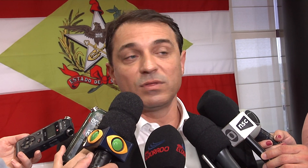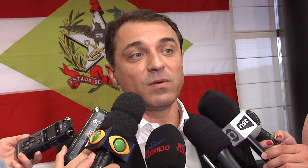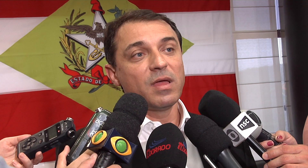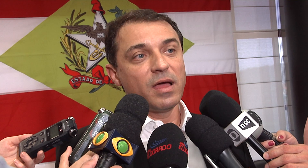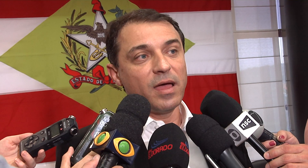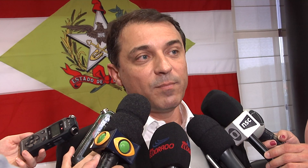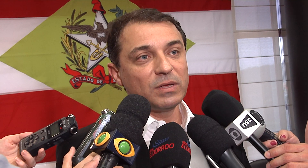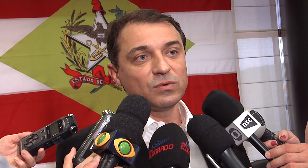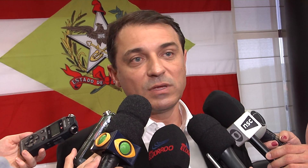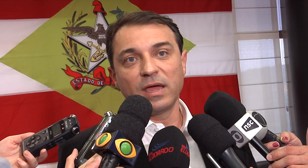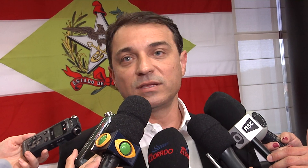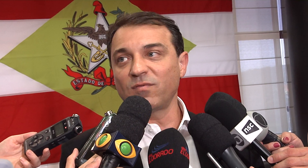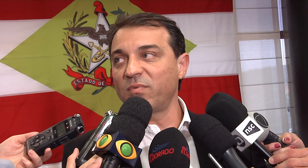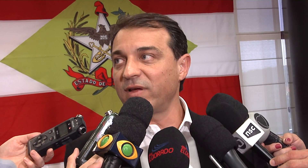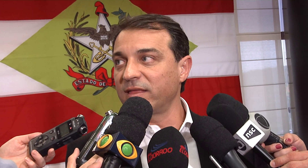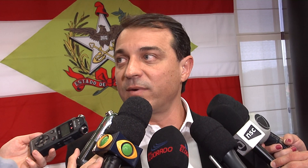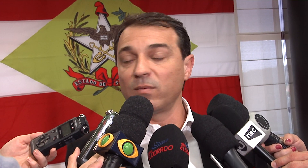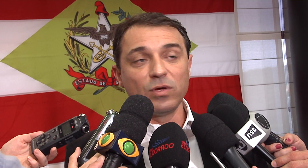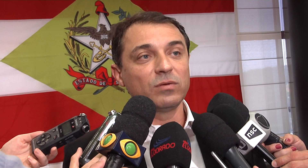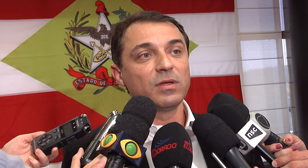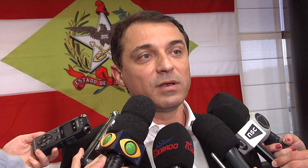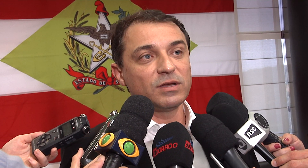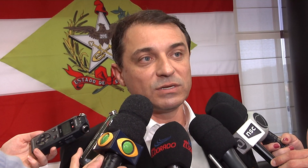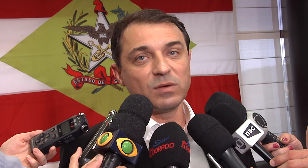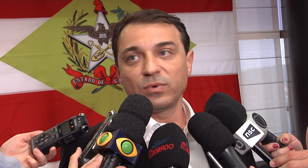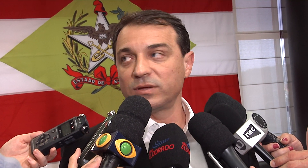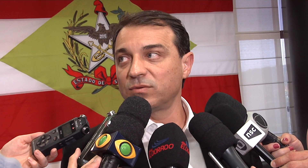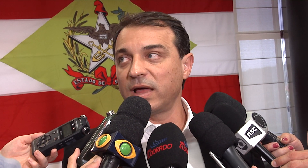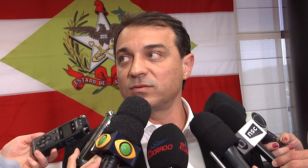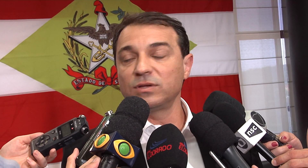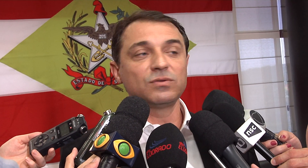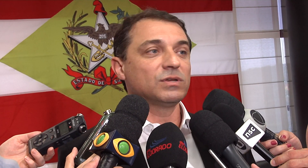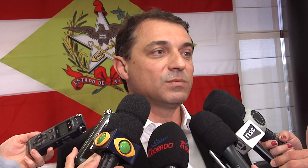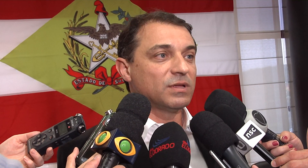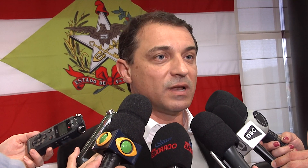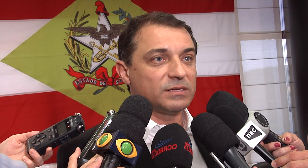atingido. Então, penso que a iniciativa privada trabalha muito na gestão por resultados e isso nós temos que trazer.